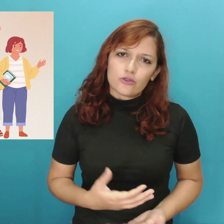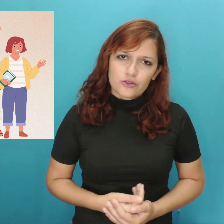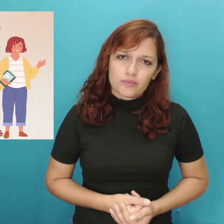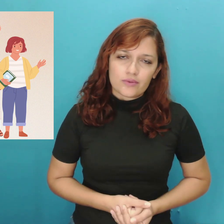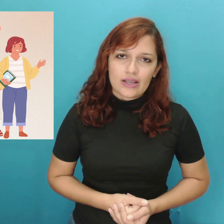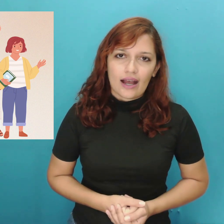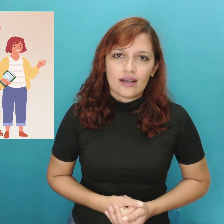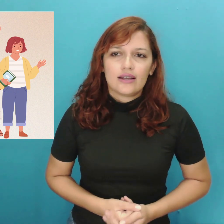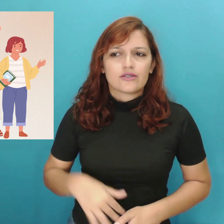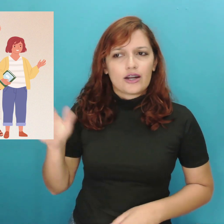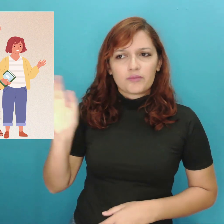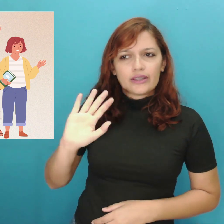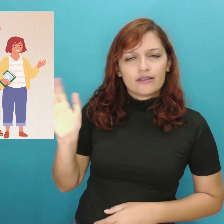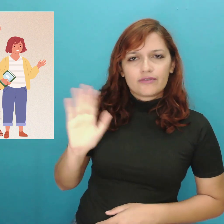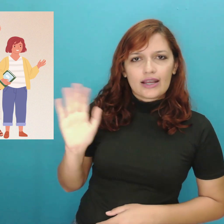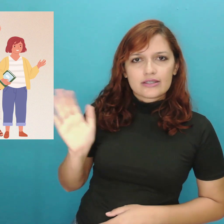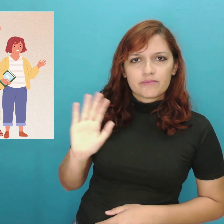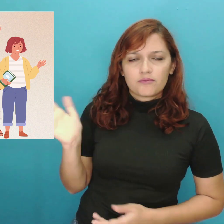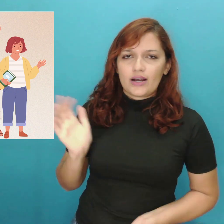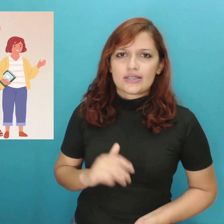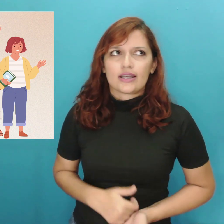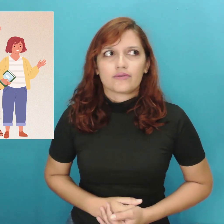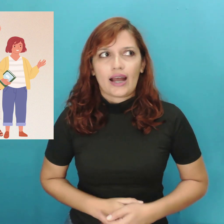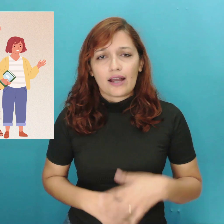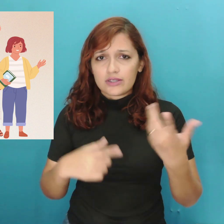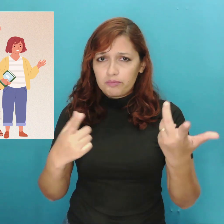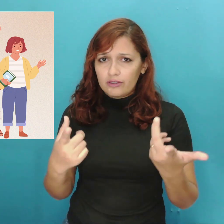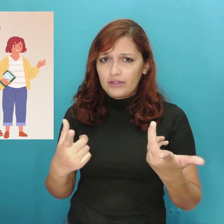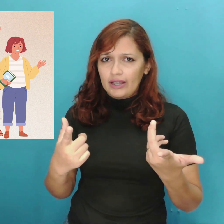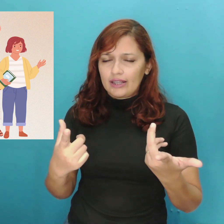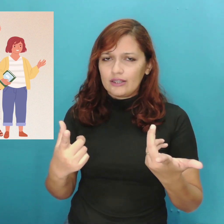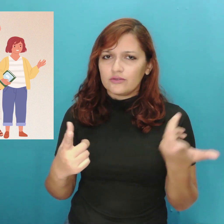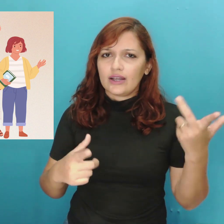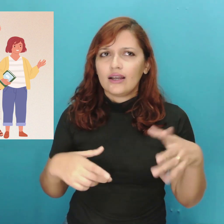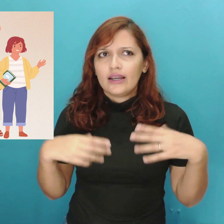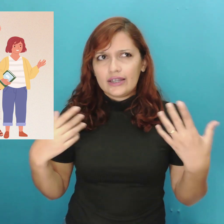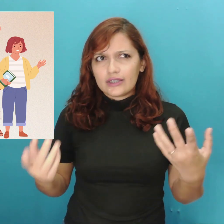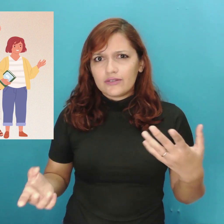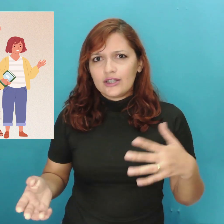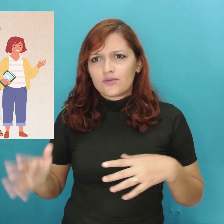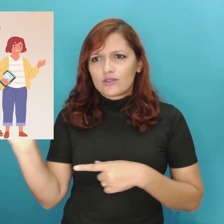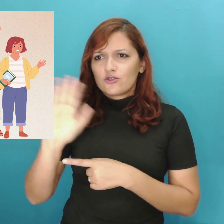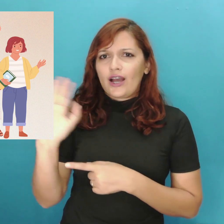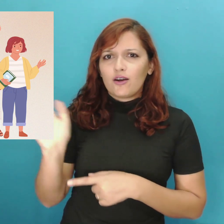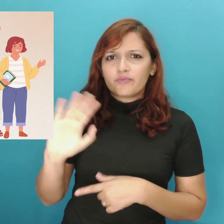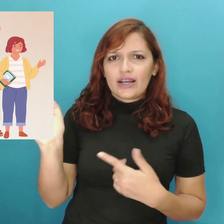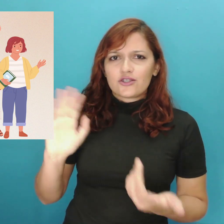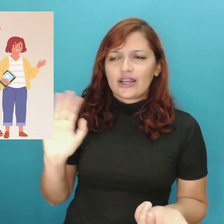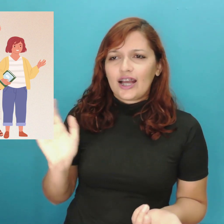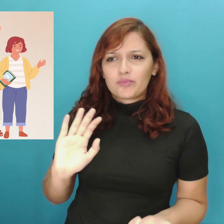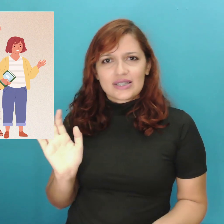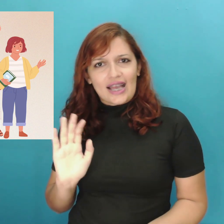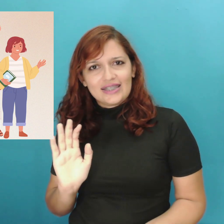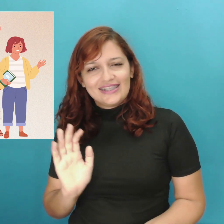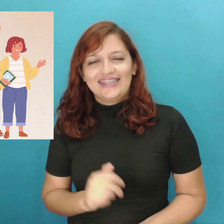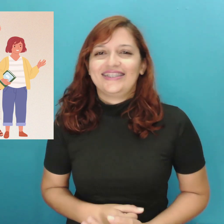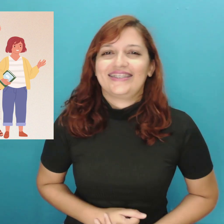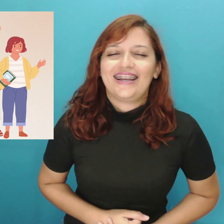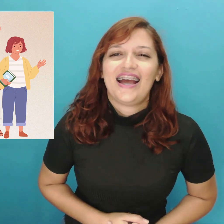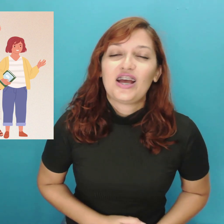costuma usar. Geralmente ele faz um aceno. Aí você pode ficar na dúvida. Então ele usa o tchau para chegar e para sair? Mas